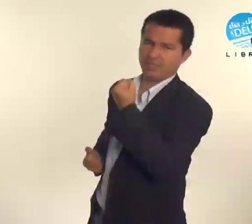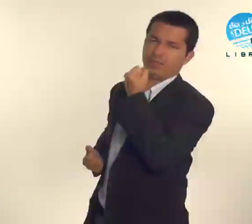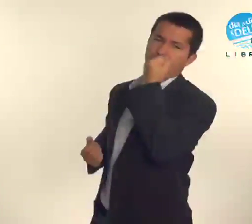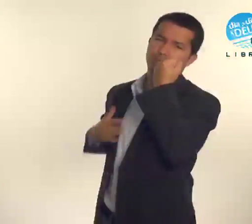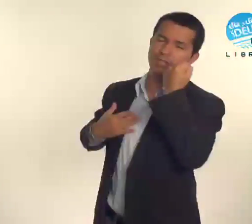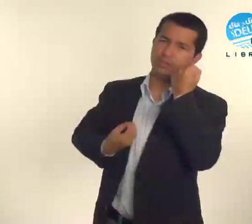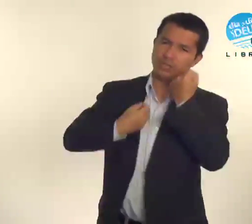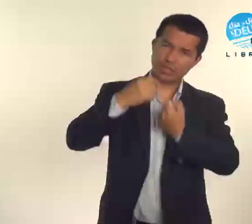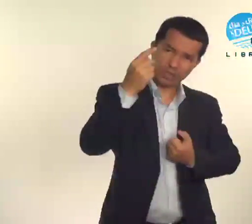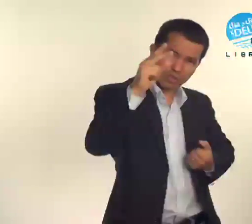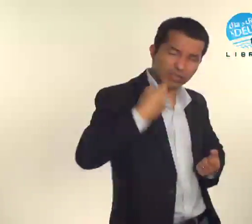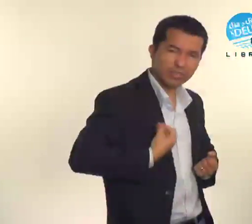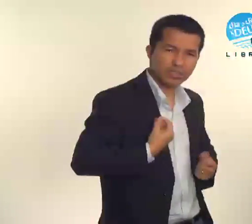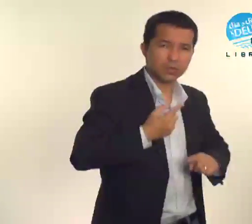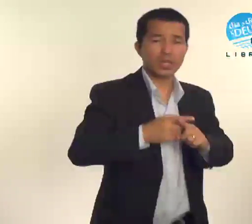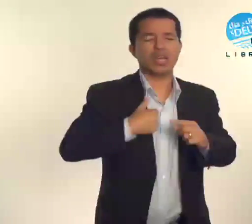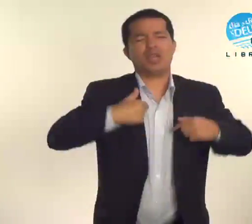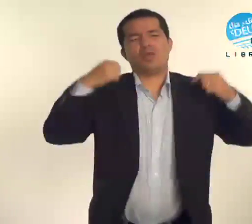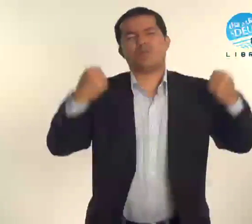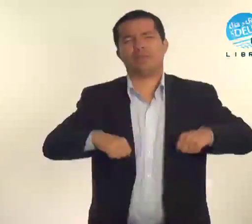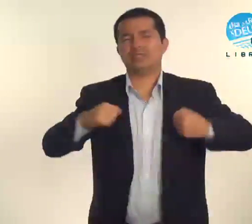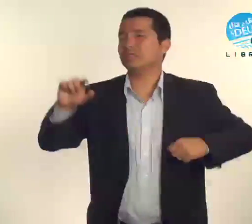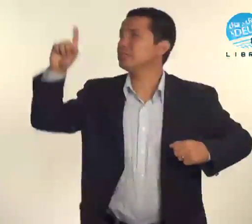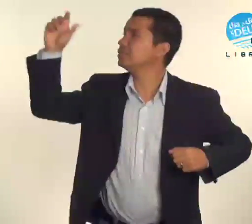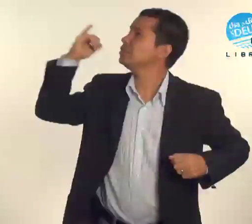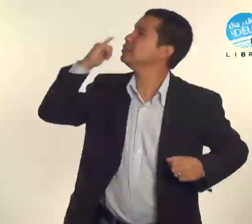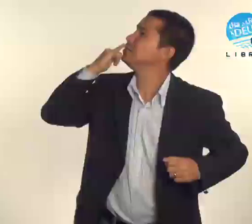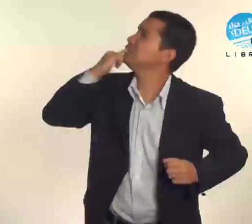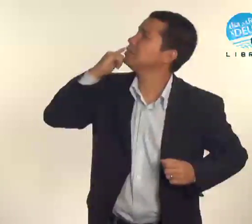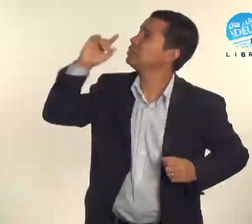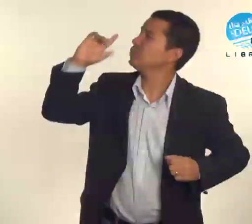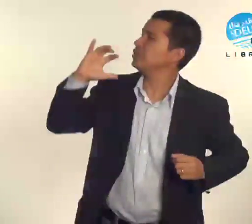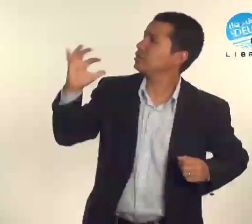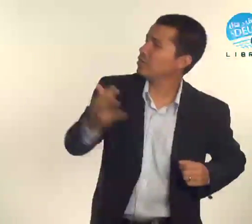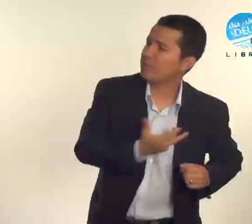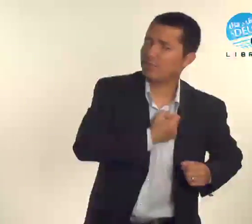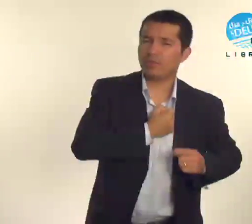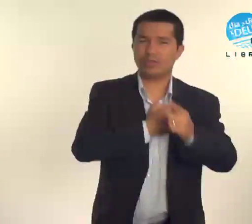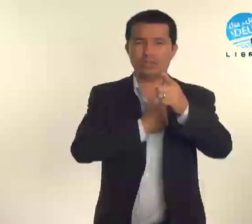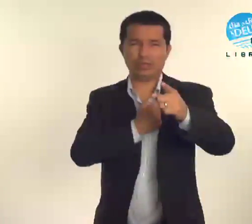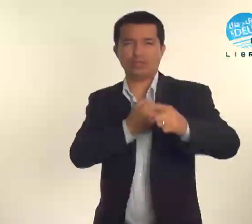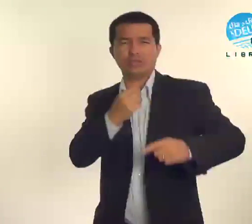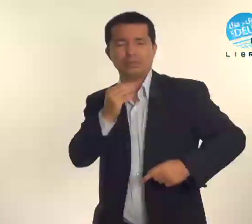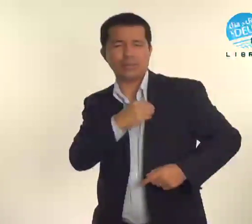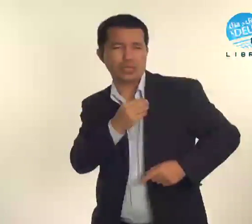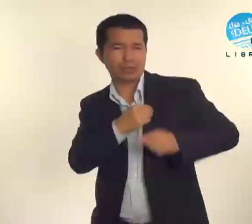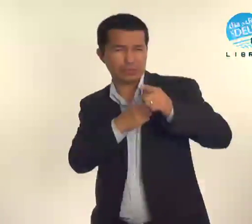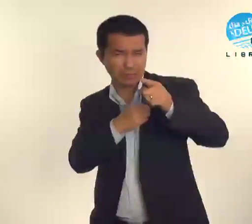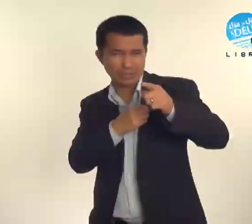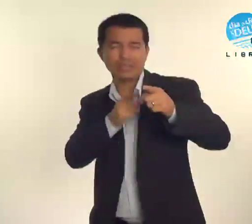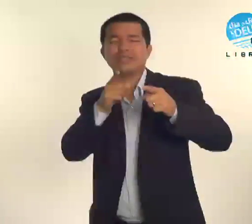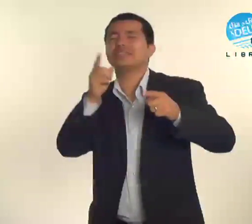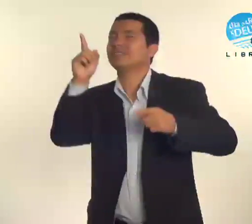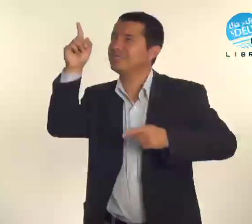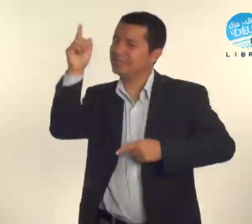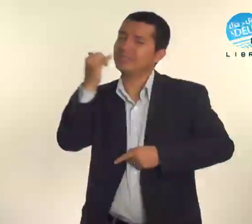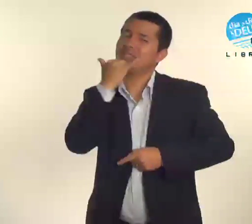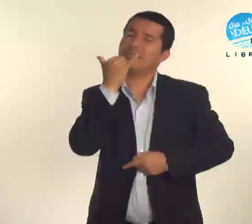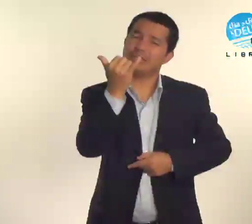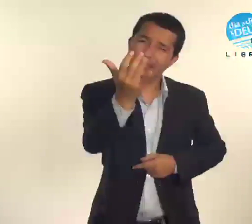você precisa de perdão, eu preciso de perdão, todos nós aqui precisamos de perdão, porque a